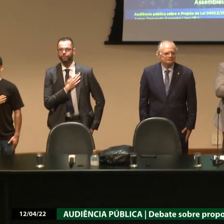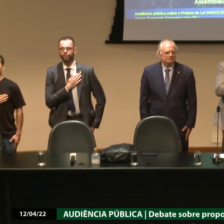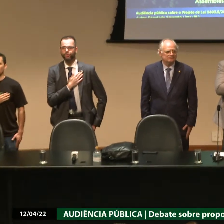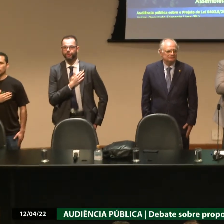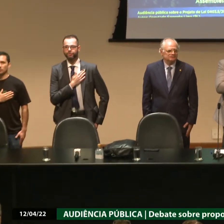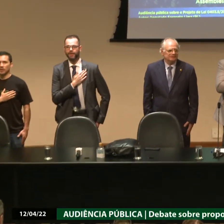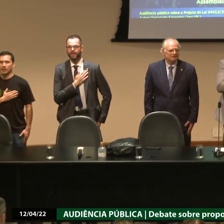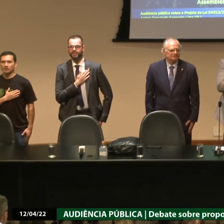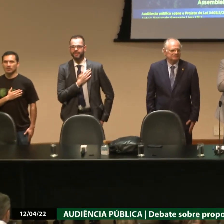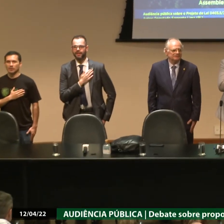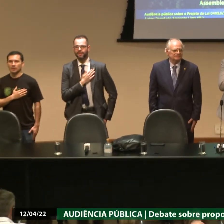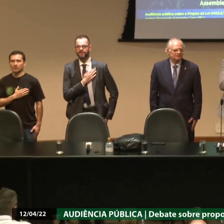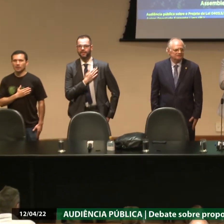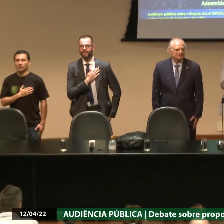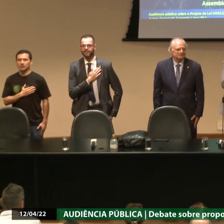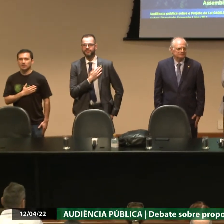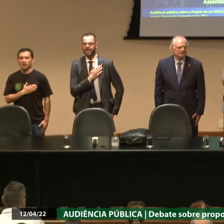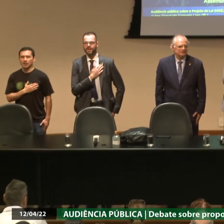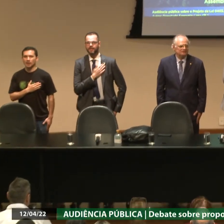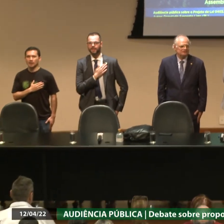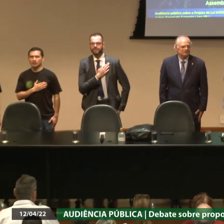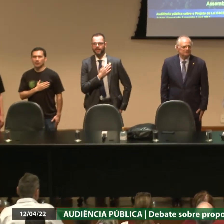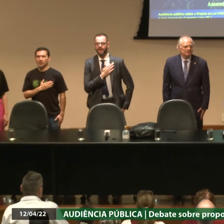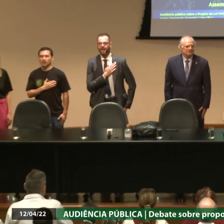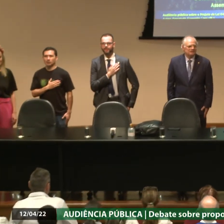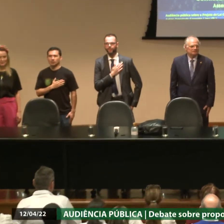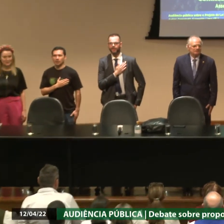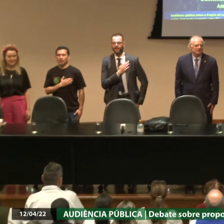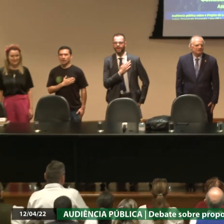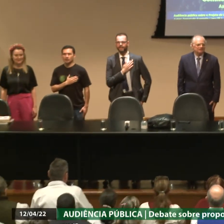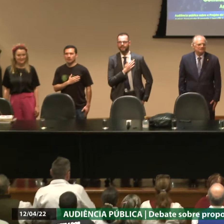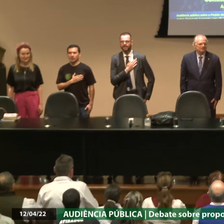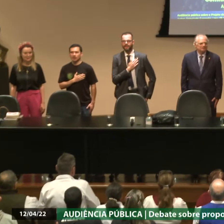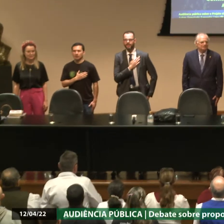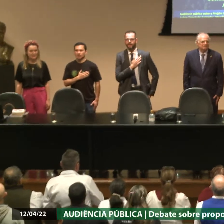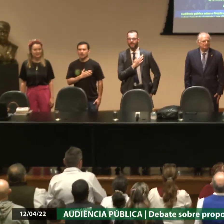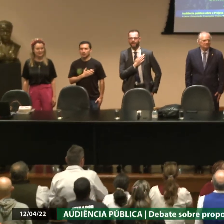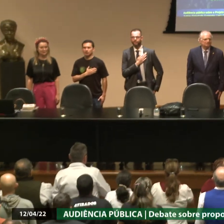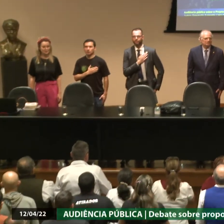E aí E aí